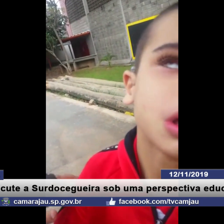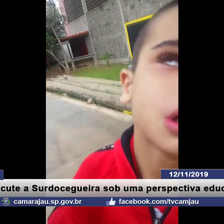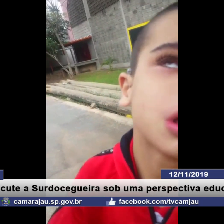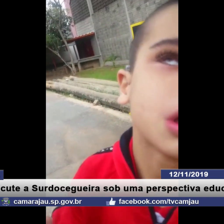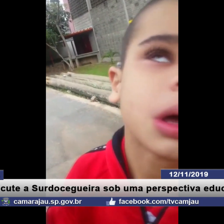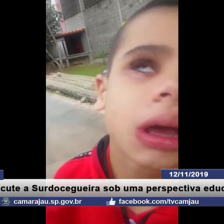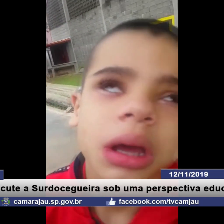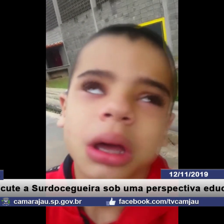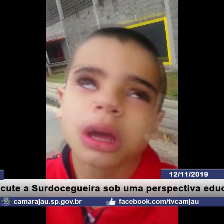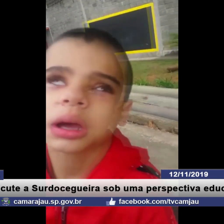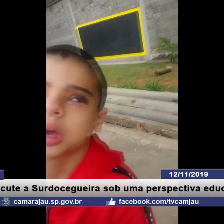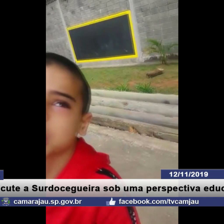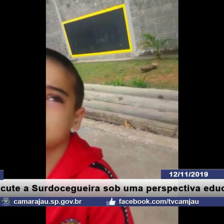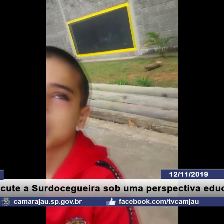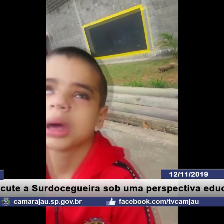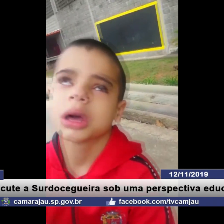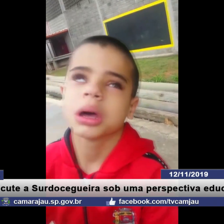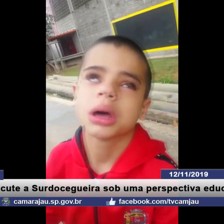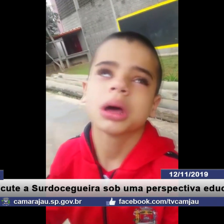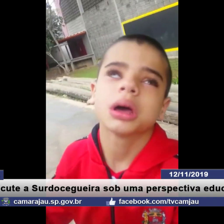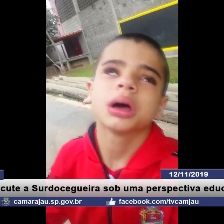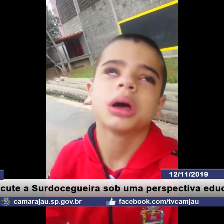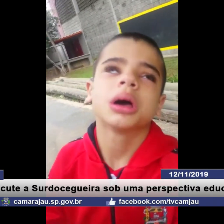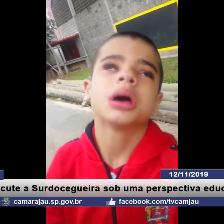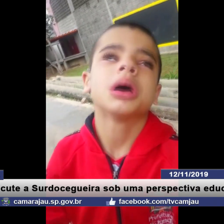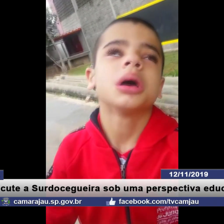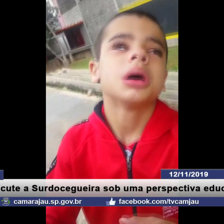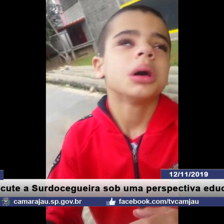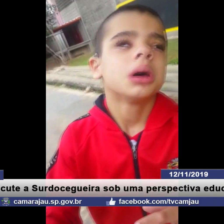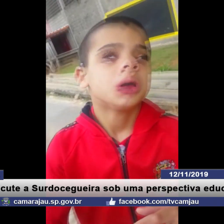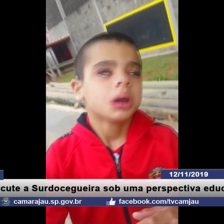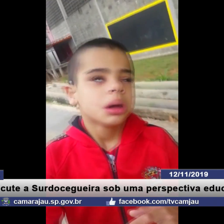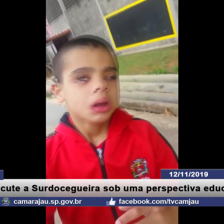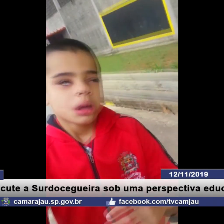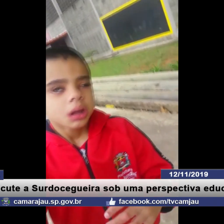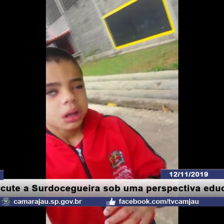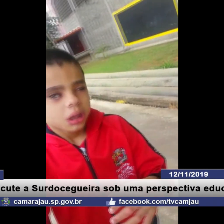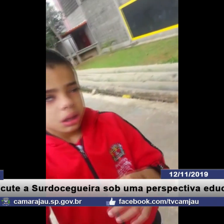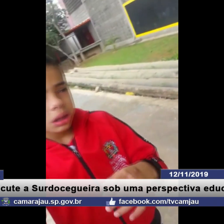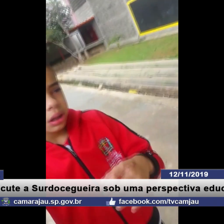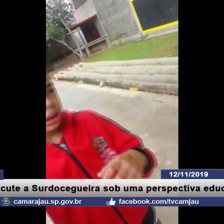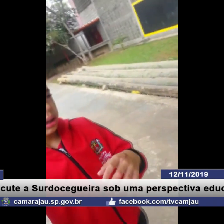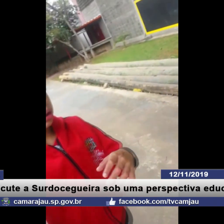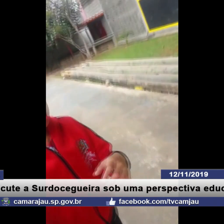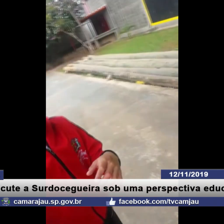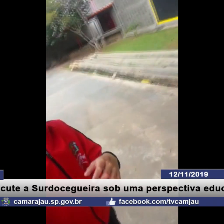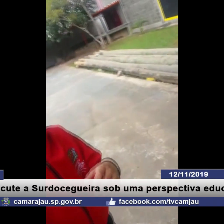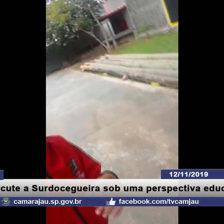andar? Andar? Hã? Vamos?